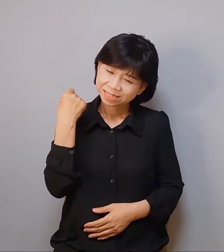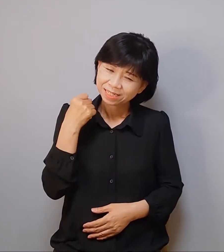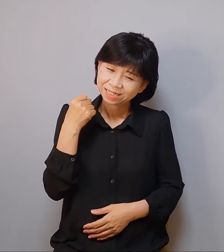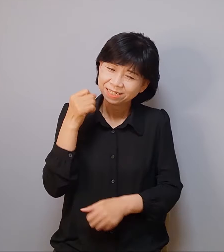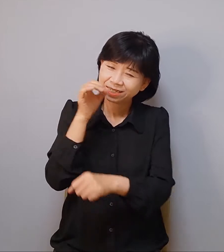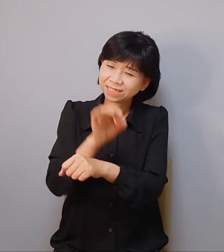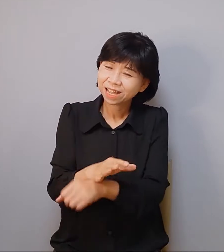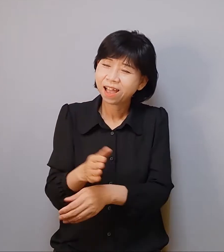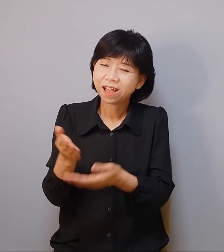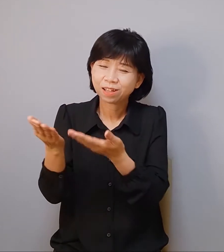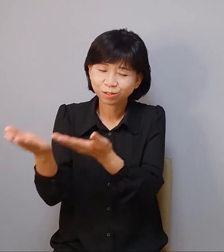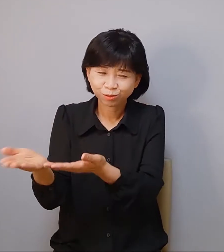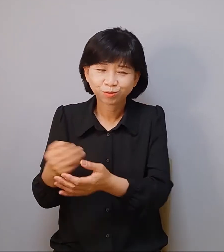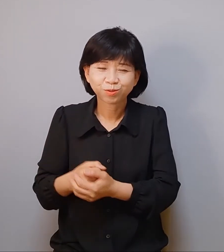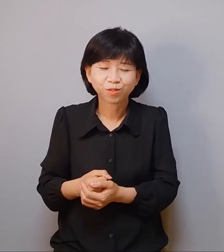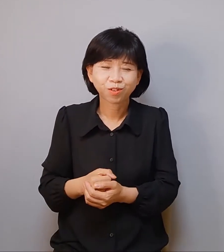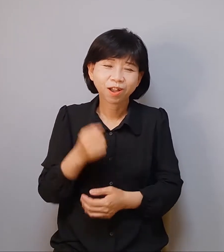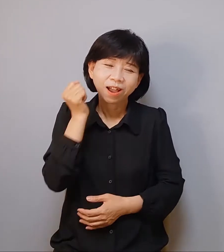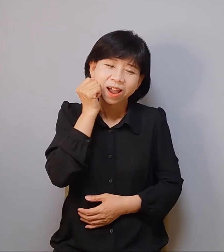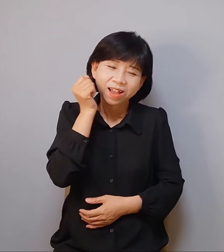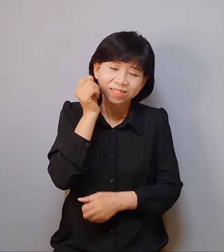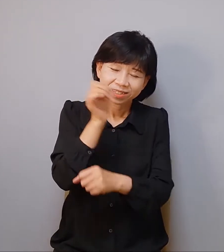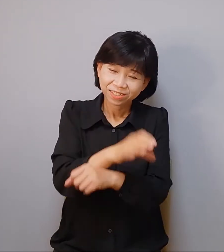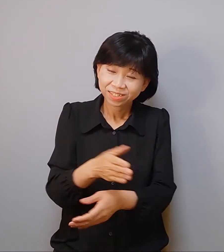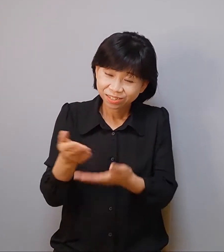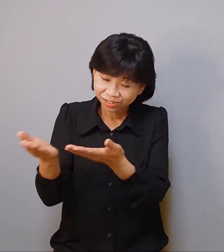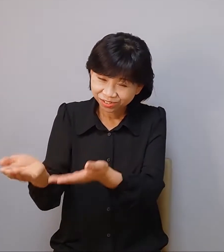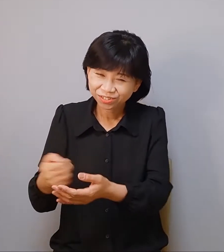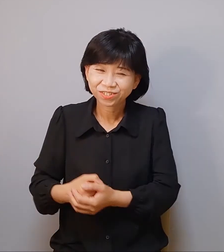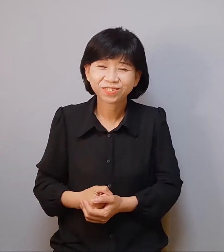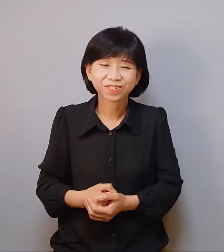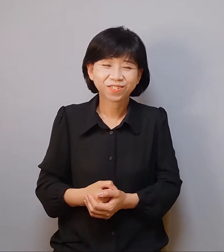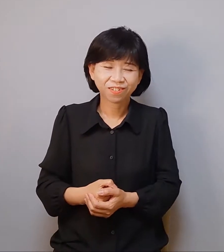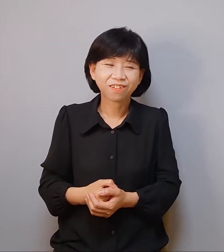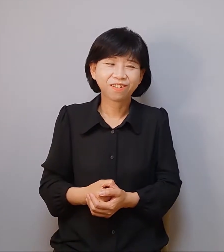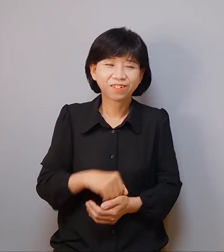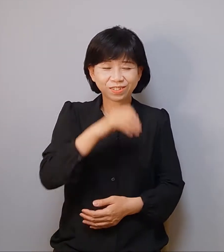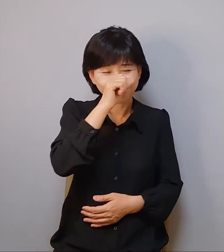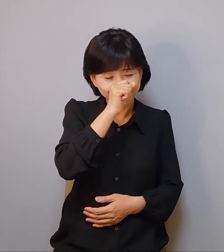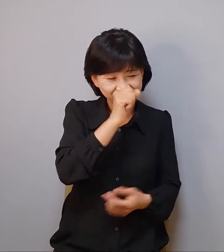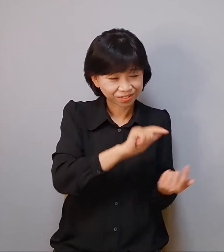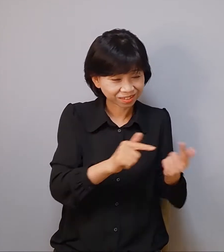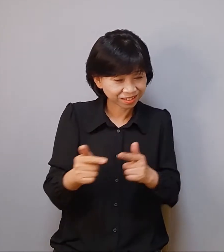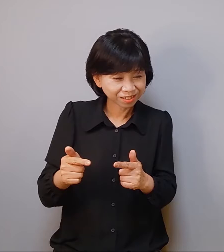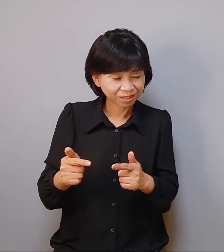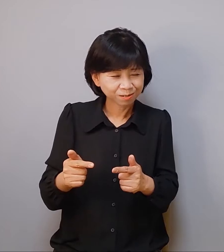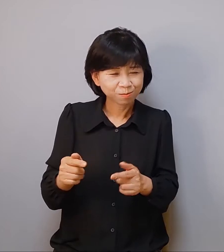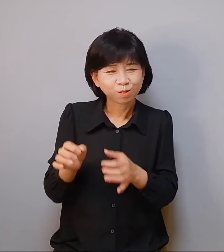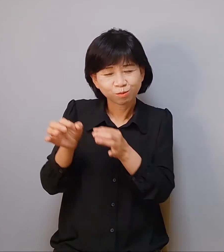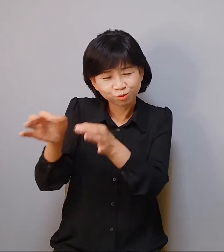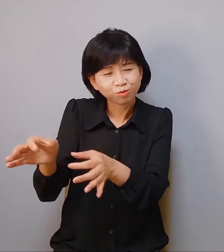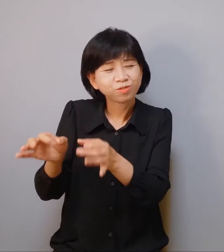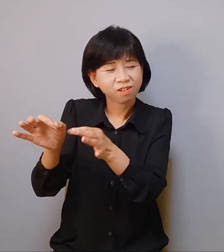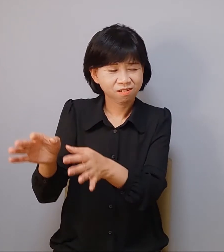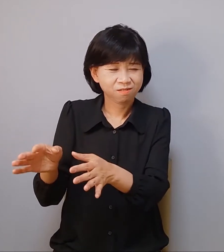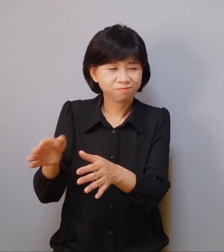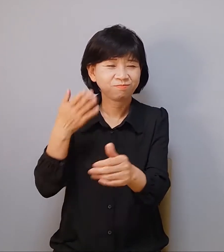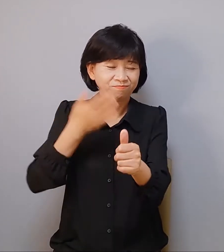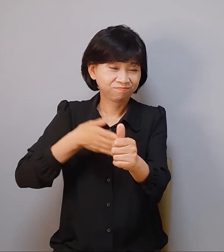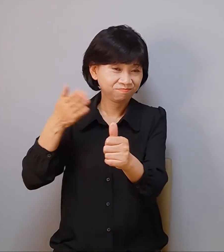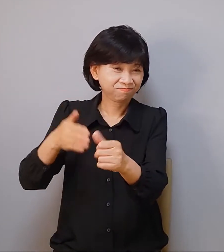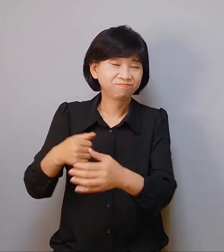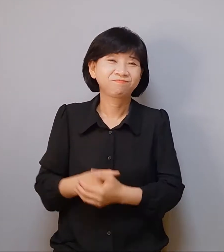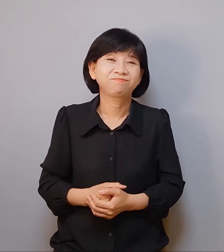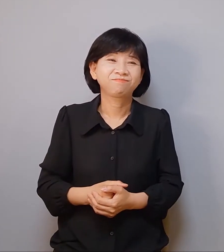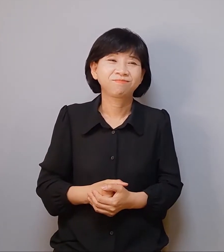네, 또 좋은 거 있으면 아이들 주라고 또 기증도 해주시고 그러시면 좋을 것 같습니다. 우리 주로 일부 예배